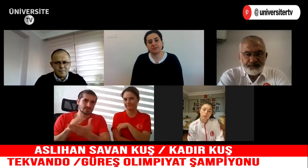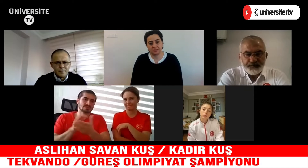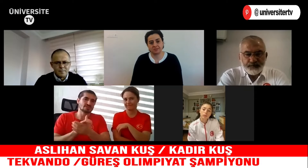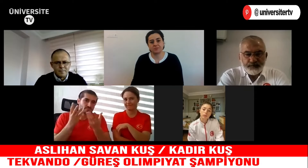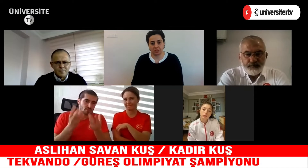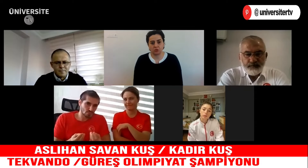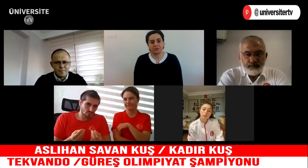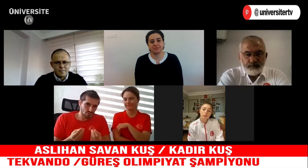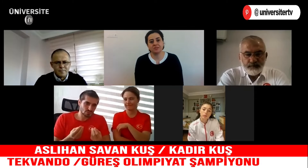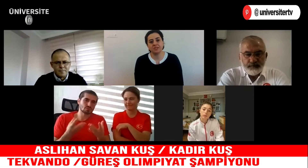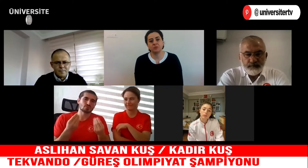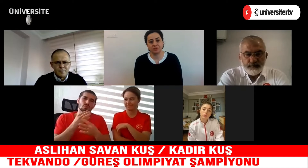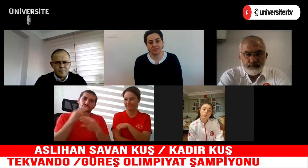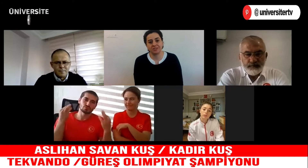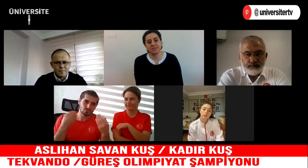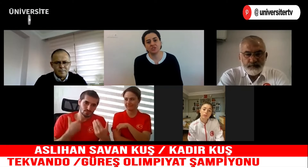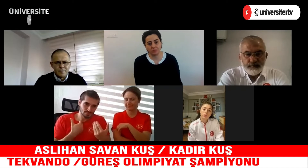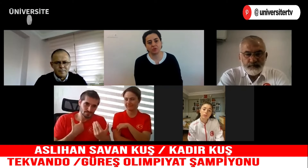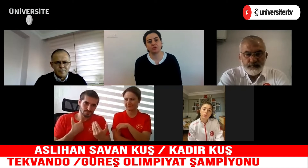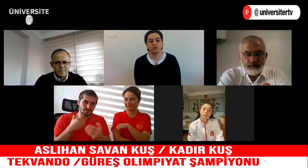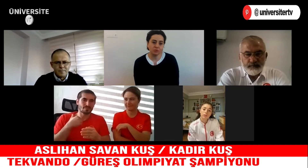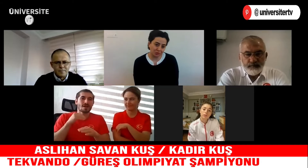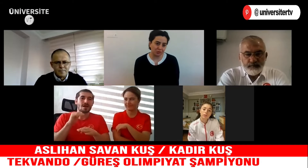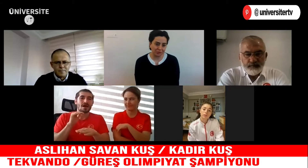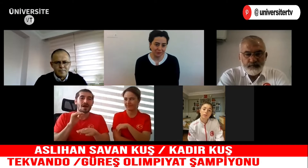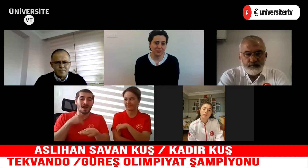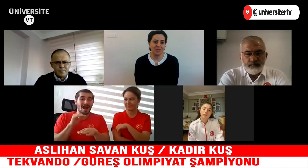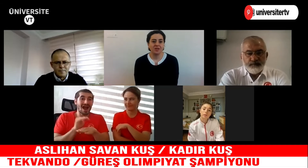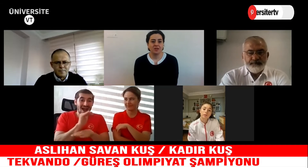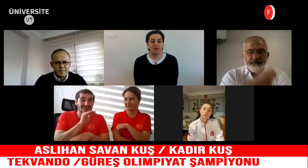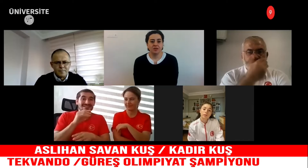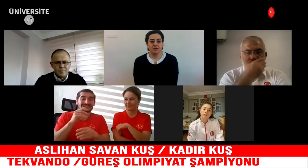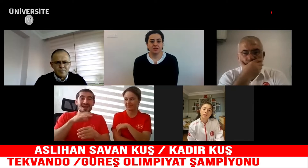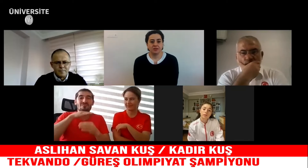Samsun'da katıldım daha sonrasında. 2017'de de şampiyon oldum. Çok mutluyum.